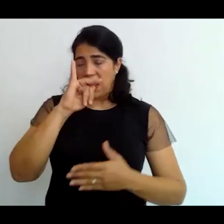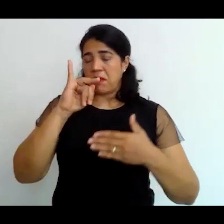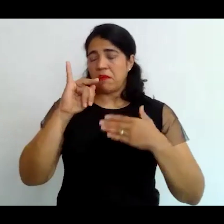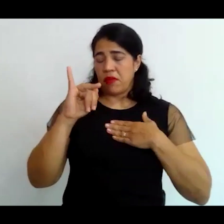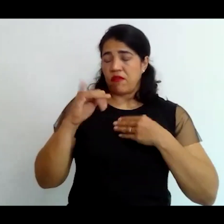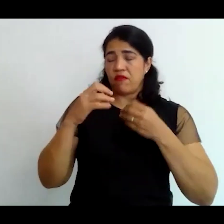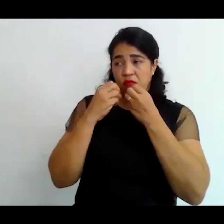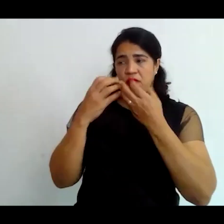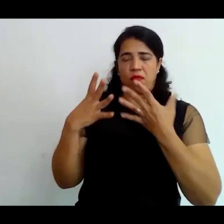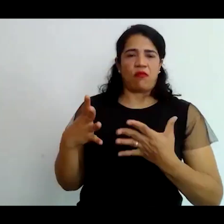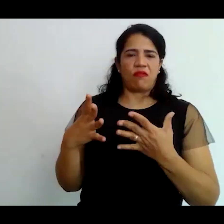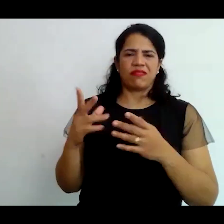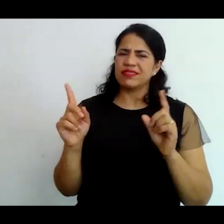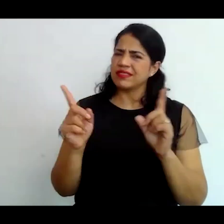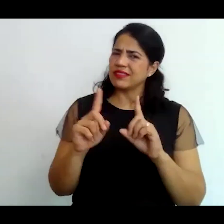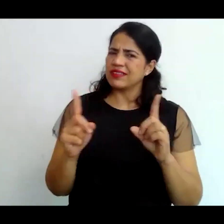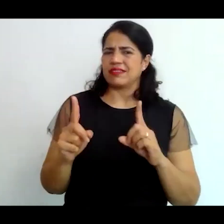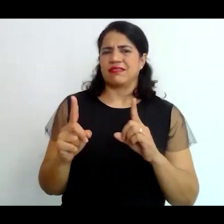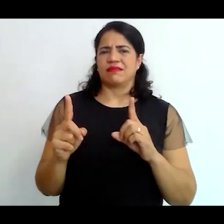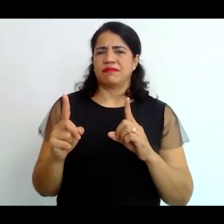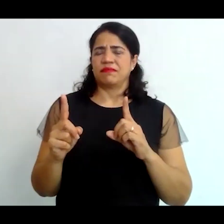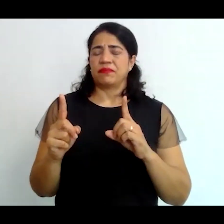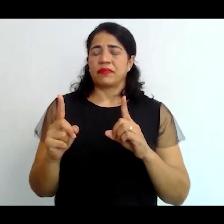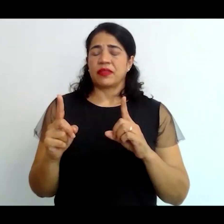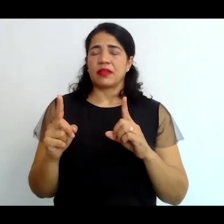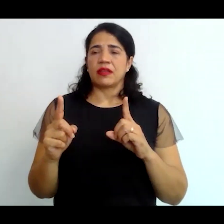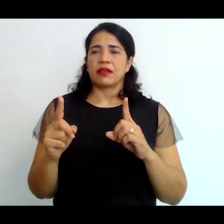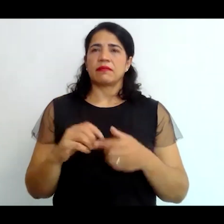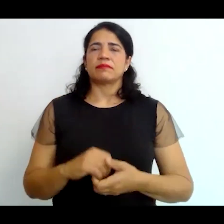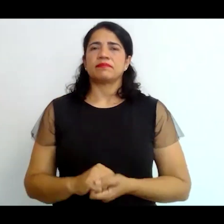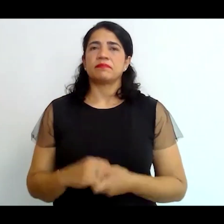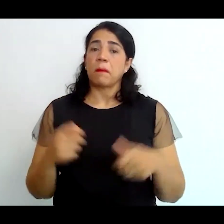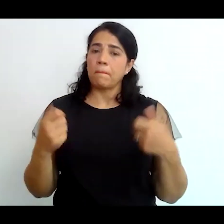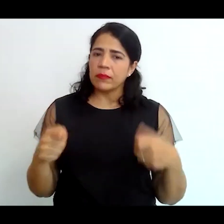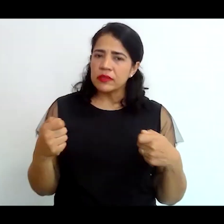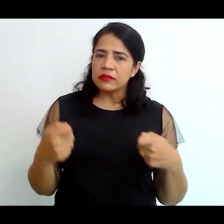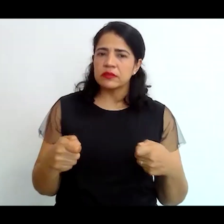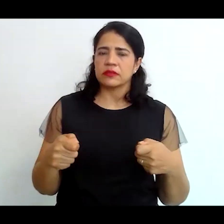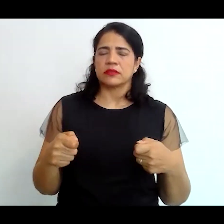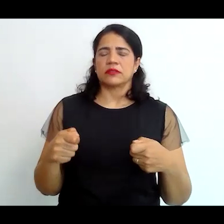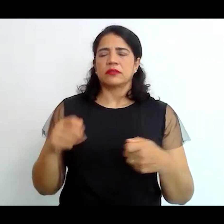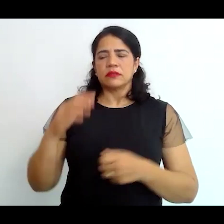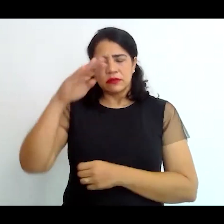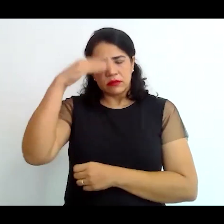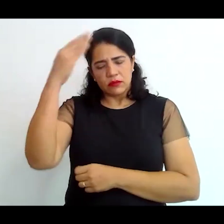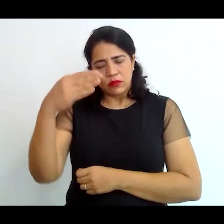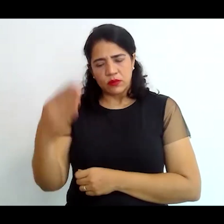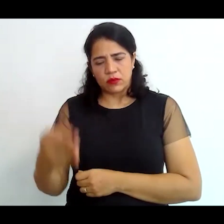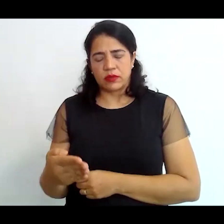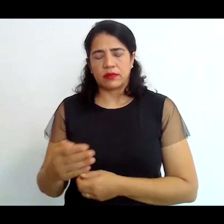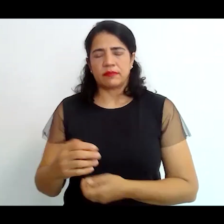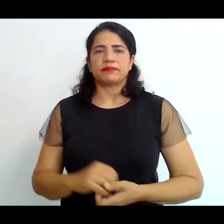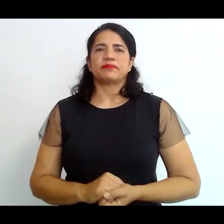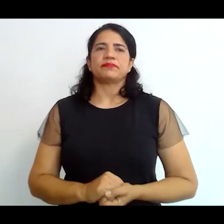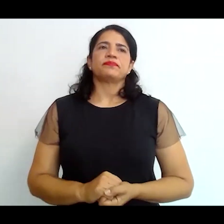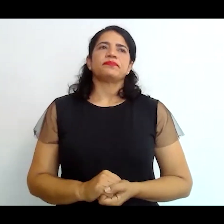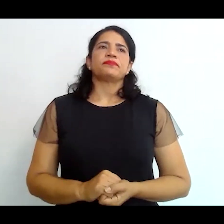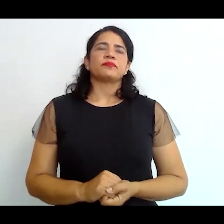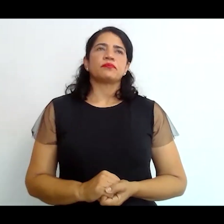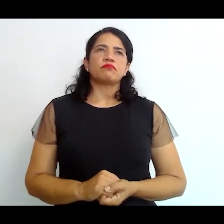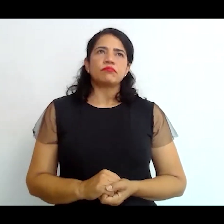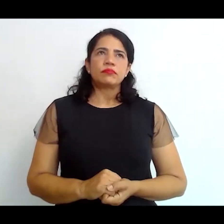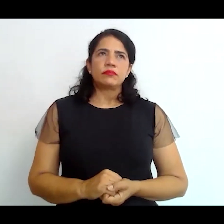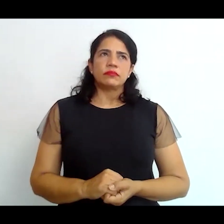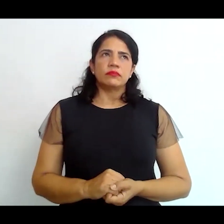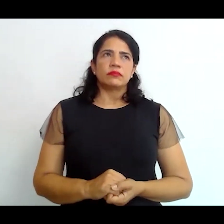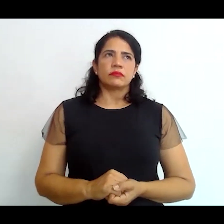é nosso dever. Honrar os pais. O quinto mandamento, honra a teu pai e a tua mãe,